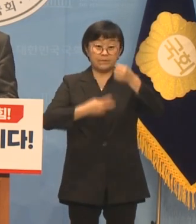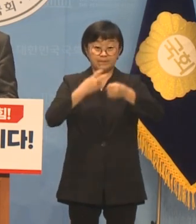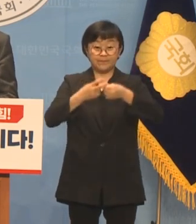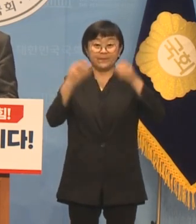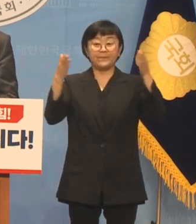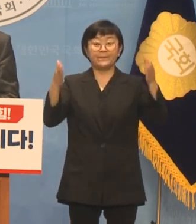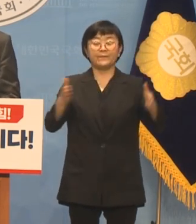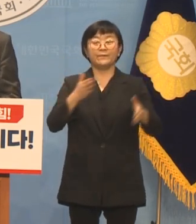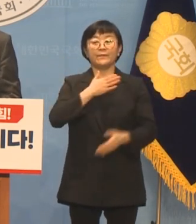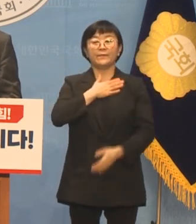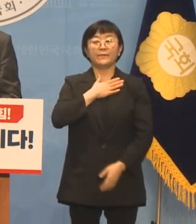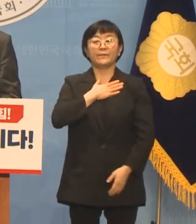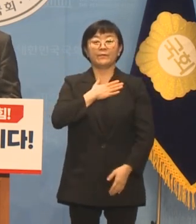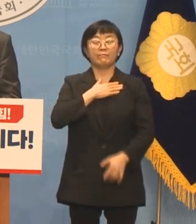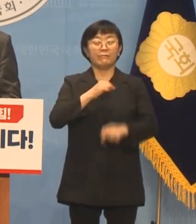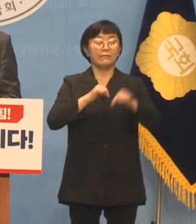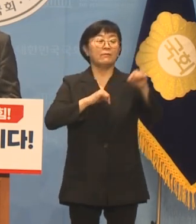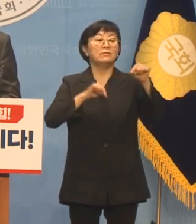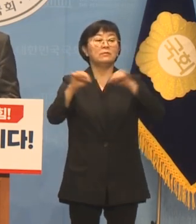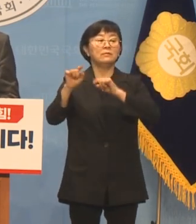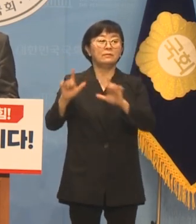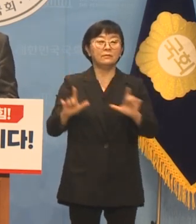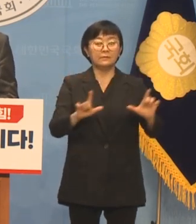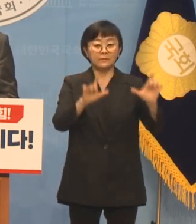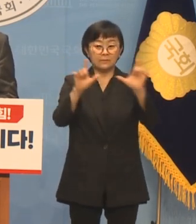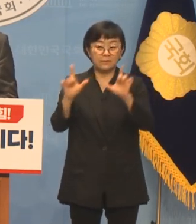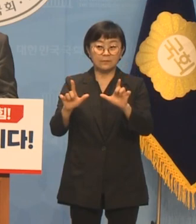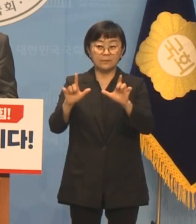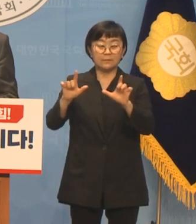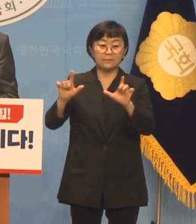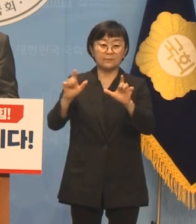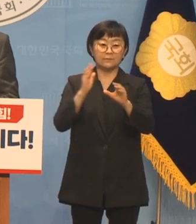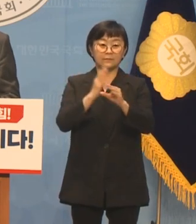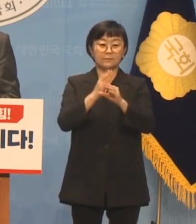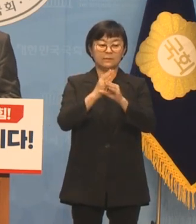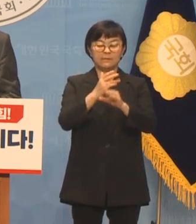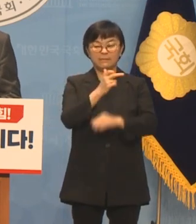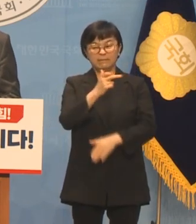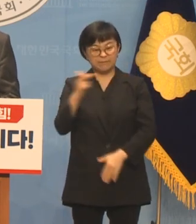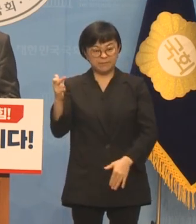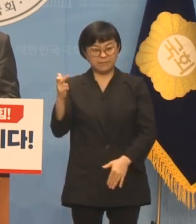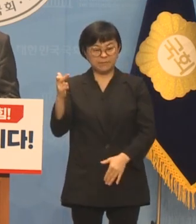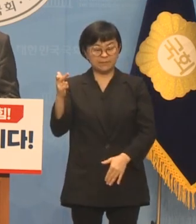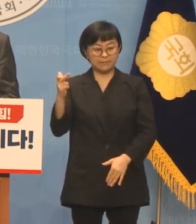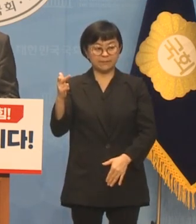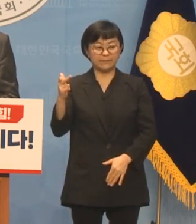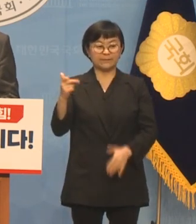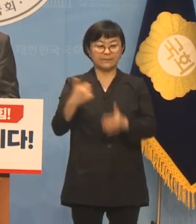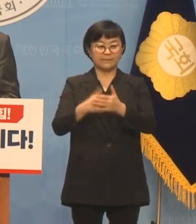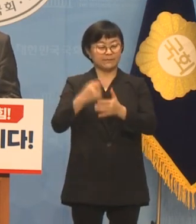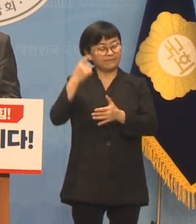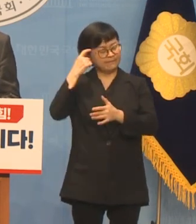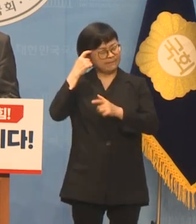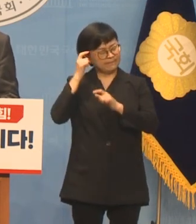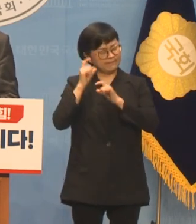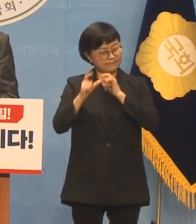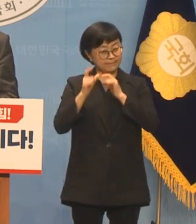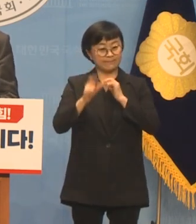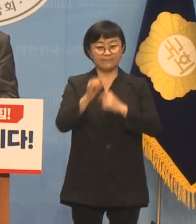저의 정치 인생 중에 가장 깊은 숙고의 시간을